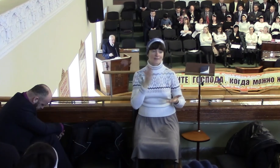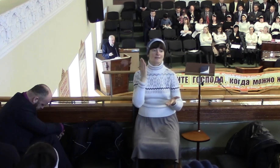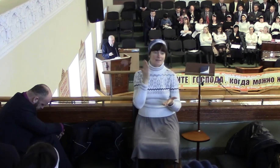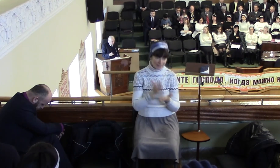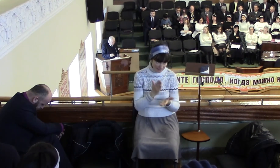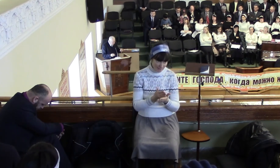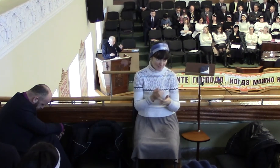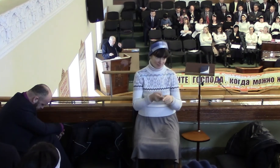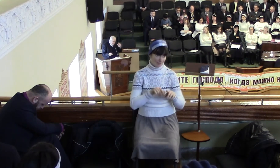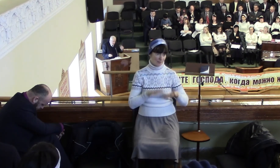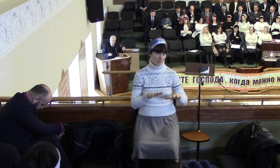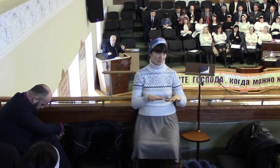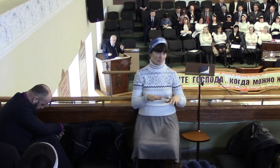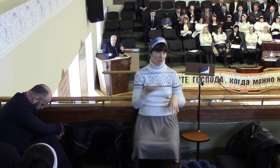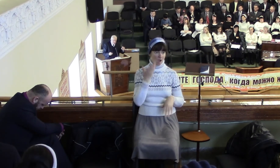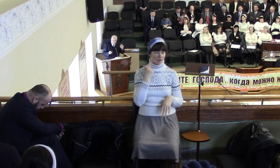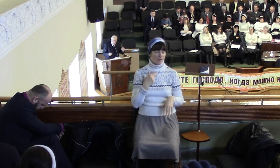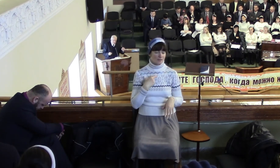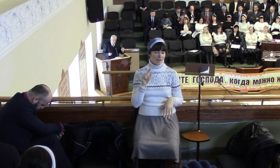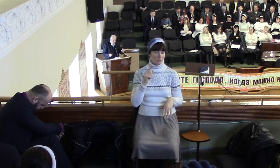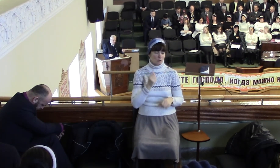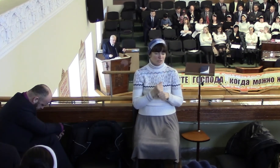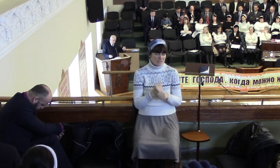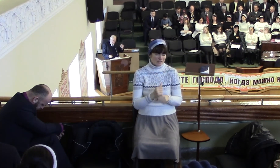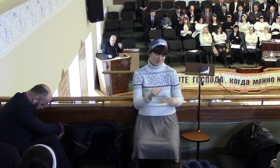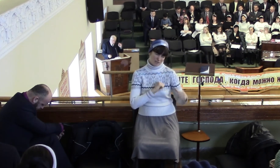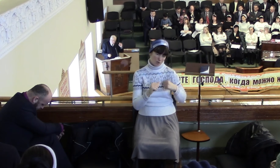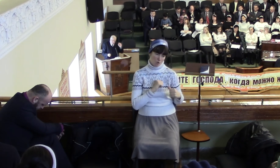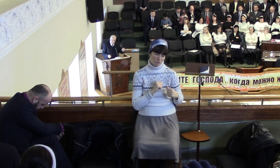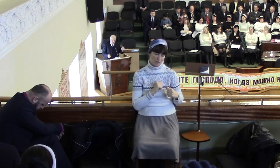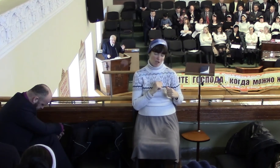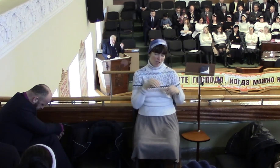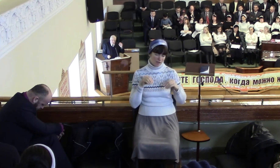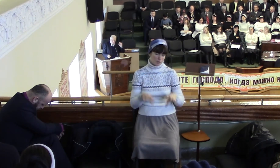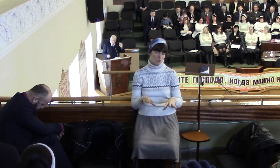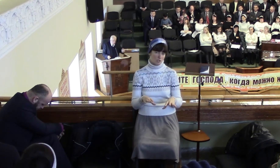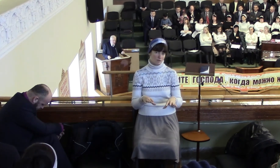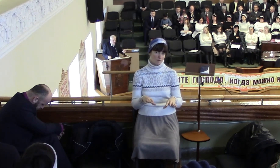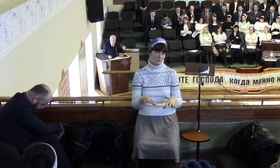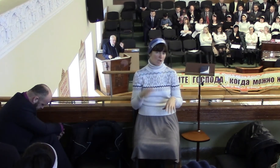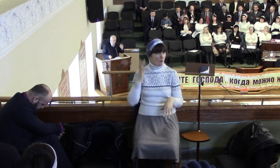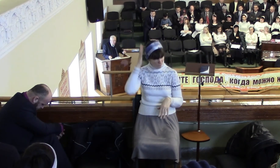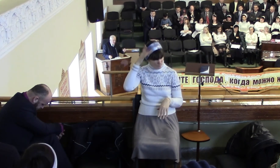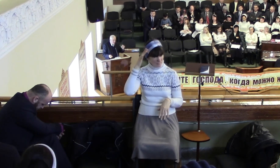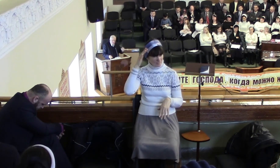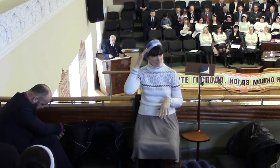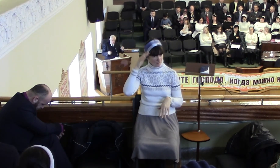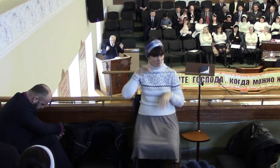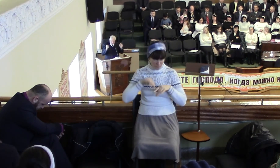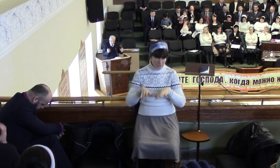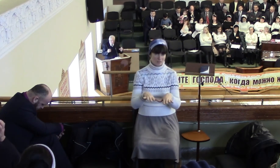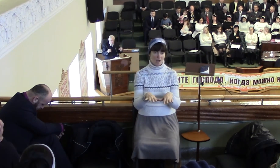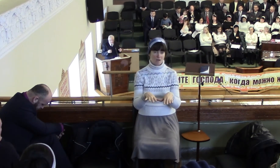место, когда мы разрешаем себе, когда мы разрешаем в мыслях, в словах, в деле,